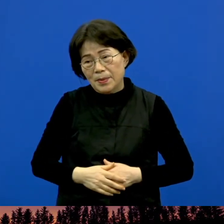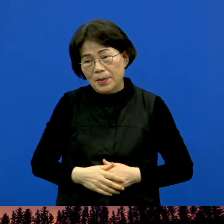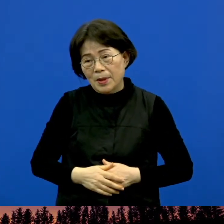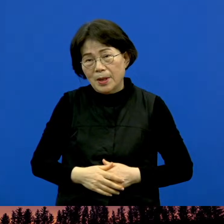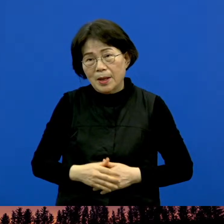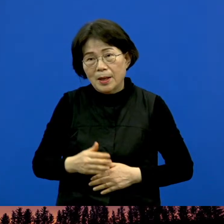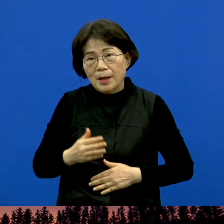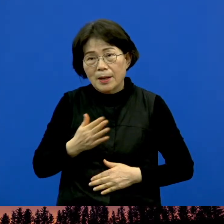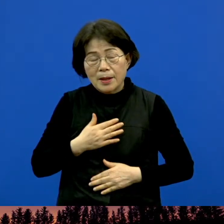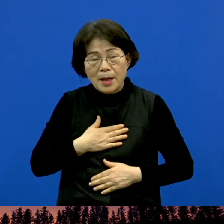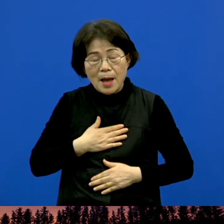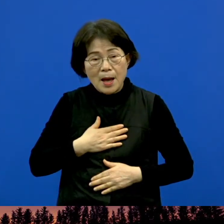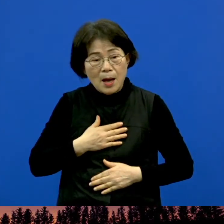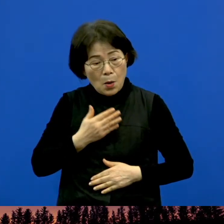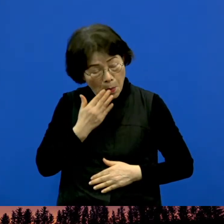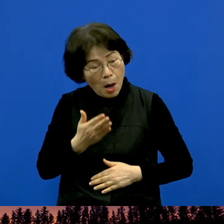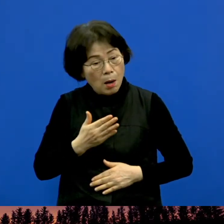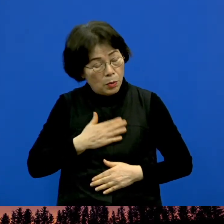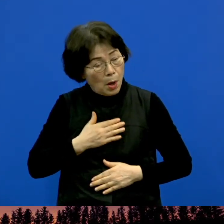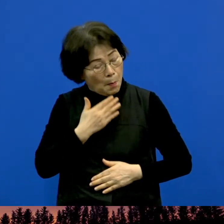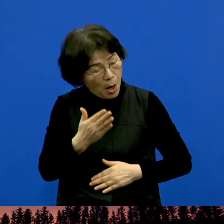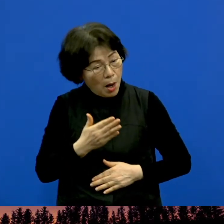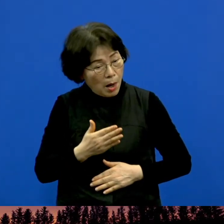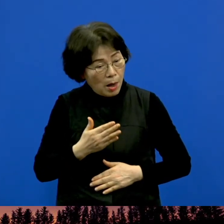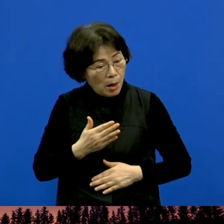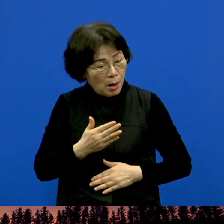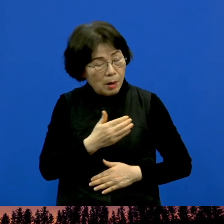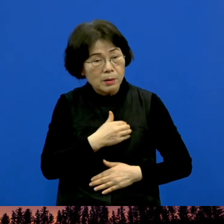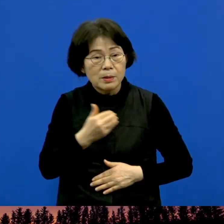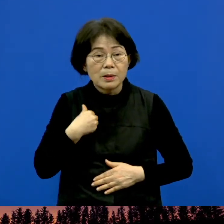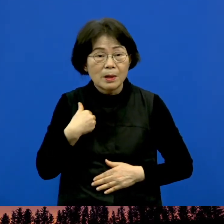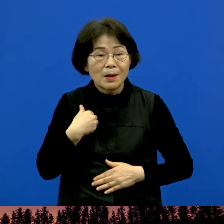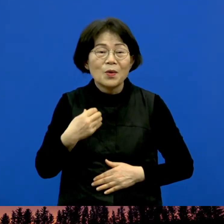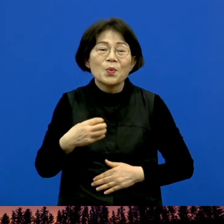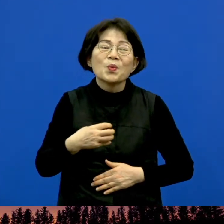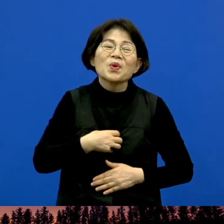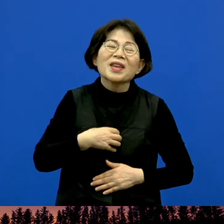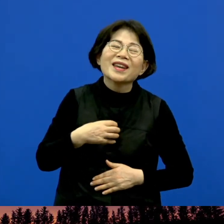내가 할 수 있다. 내가 할 수 있다. 이 자신감 위험한 겁니다.